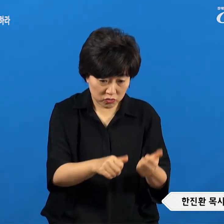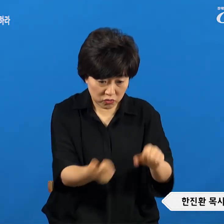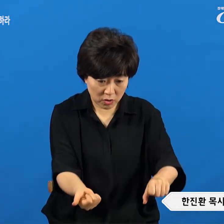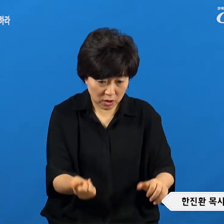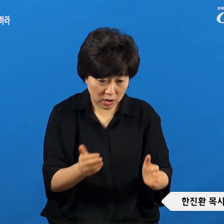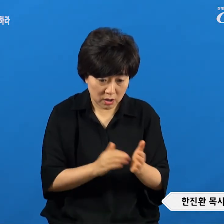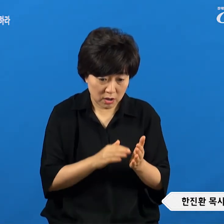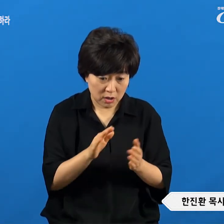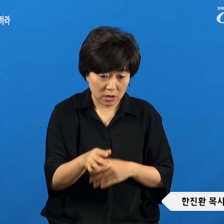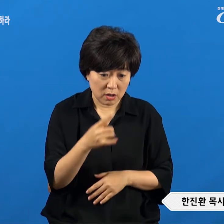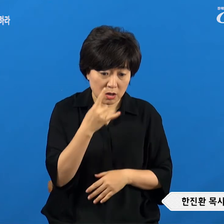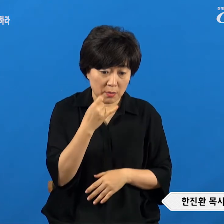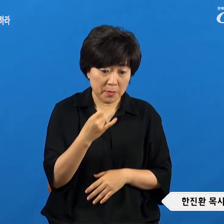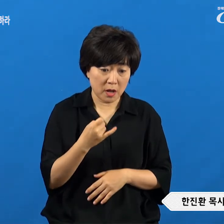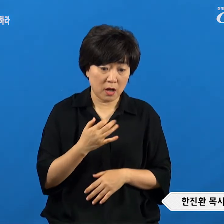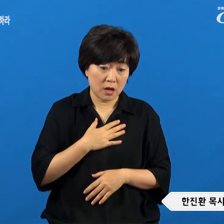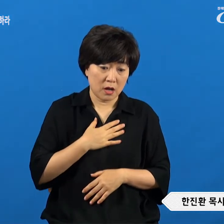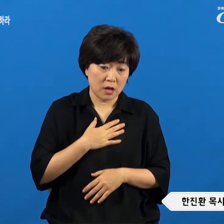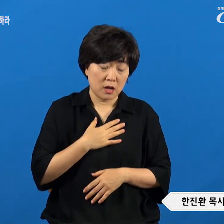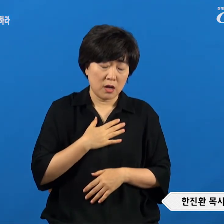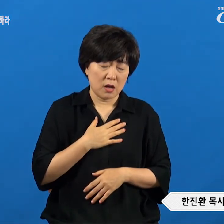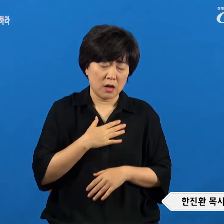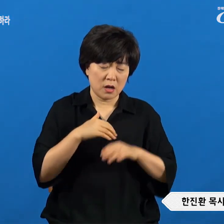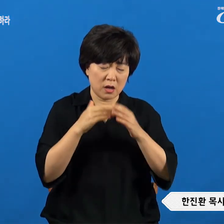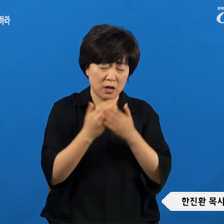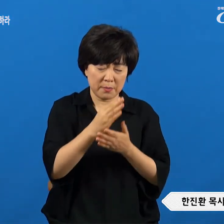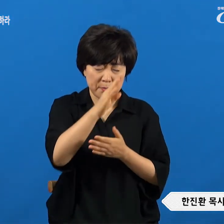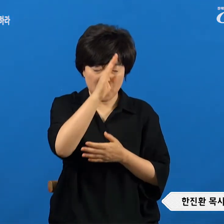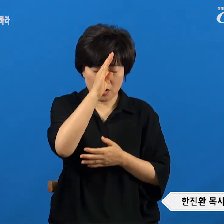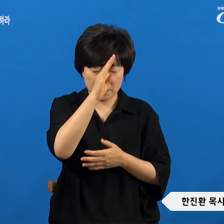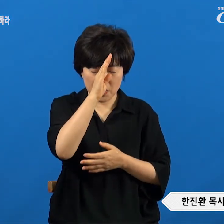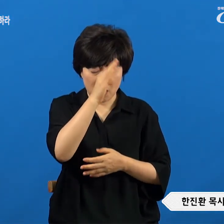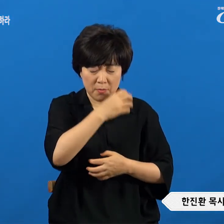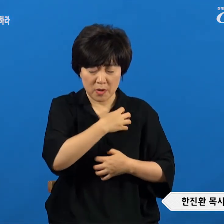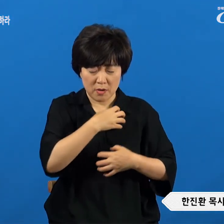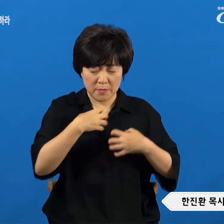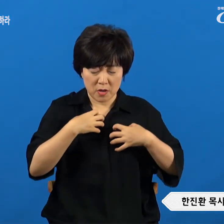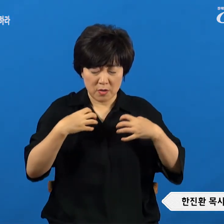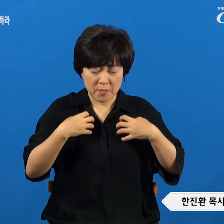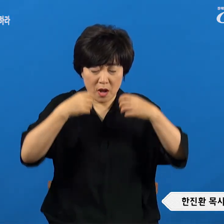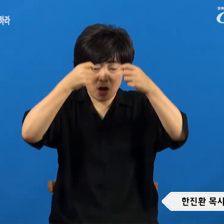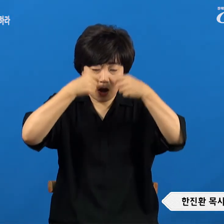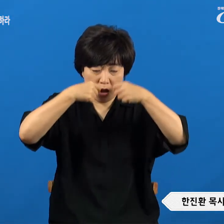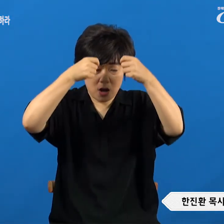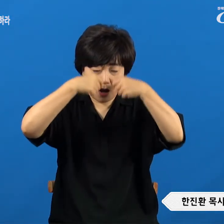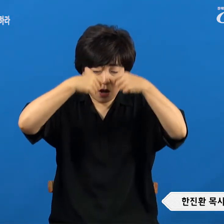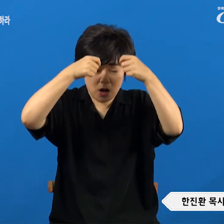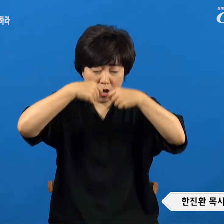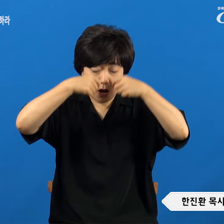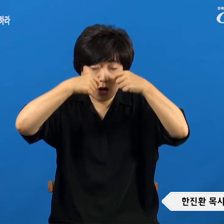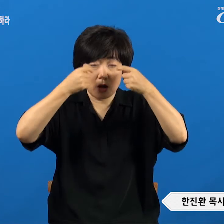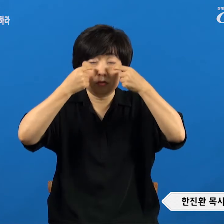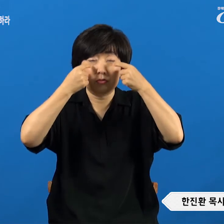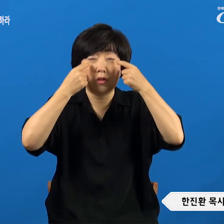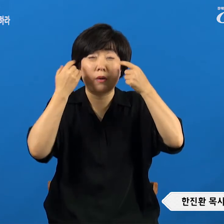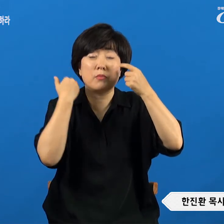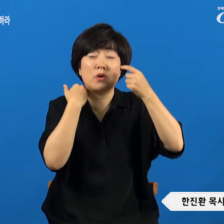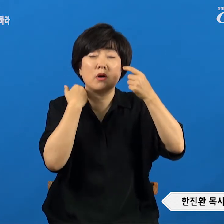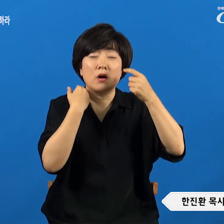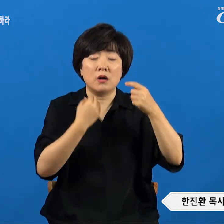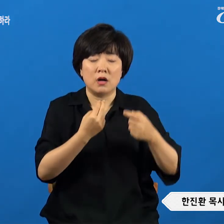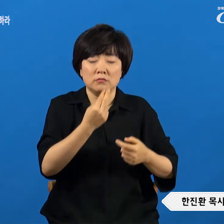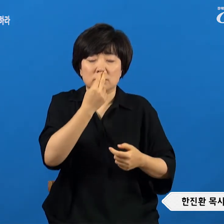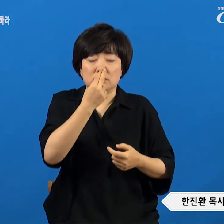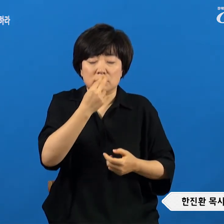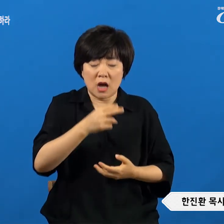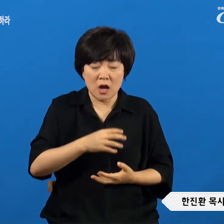나니까 온몸에 병이 오더랍니다. 너무 울어서 눈이 보이지를 않고 숨을 쉴 수